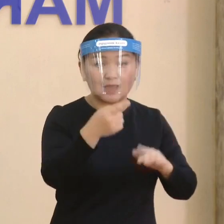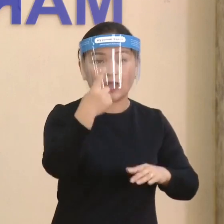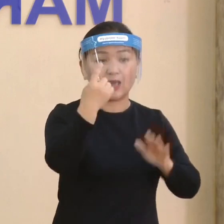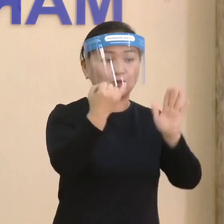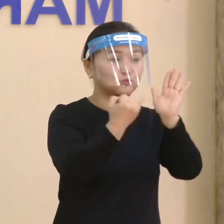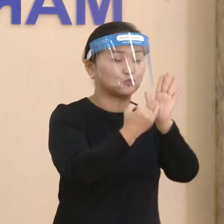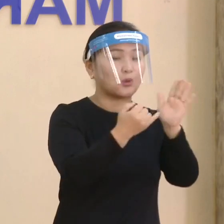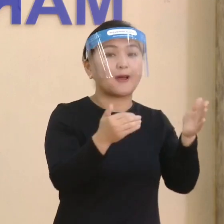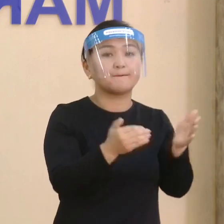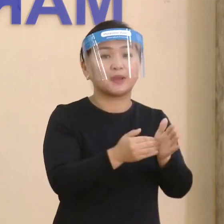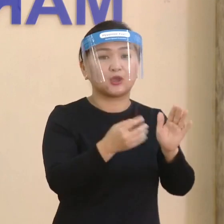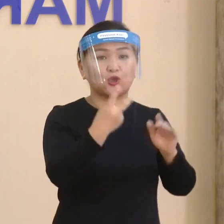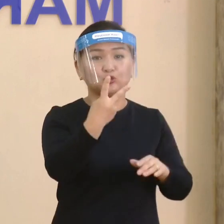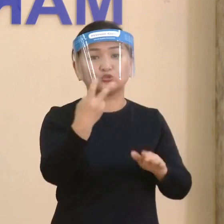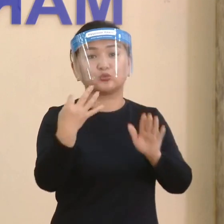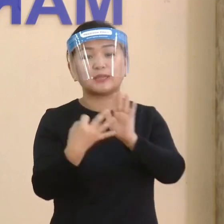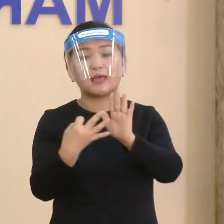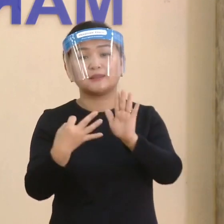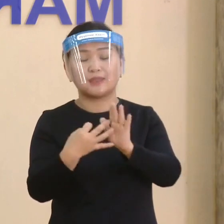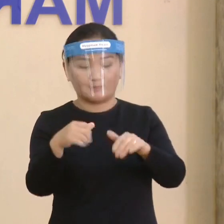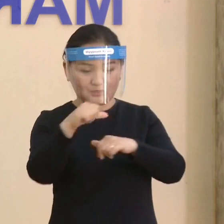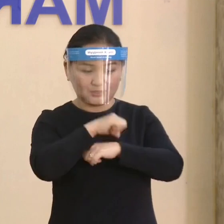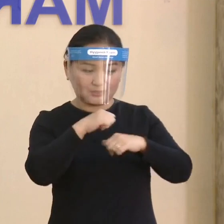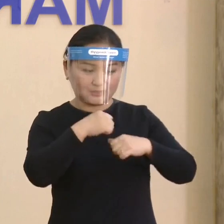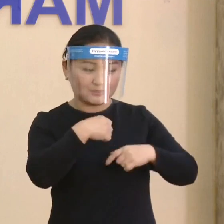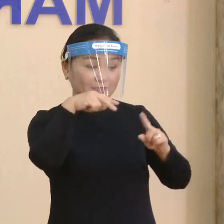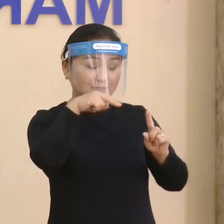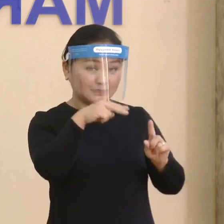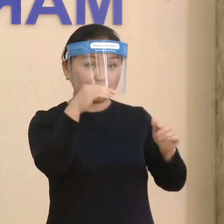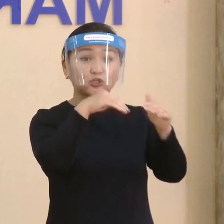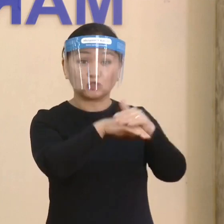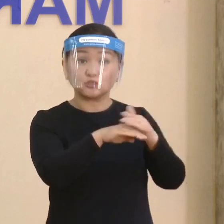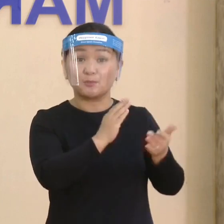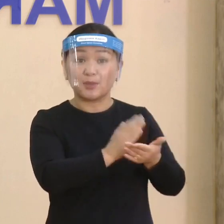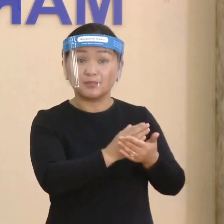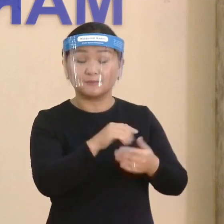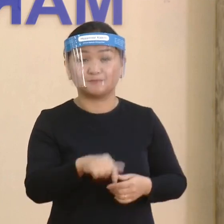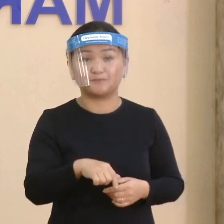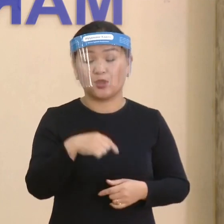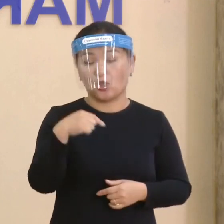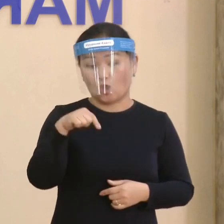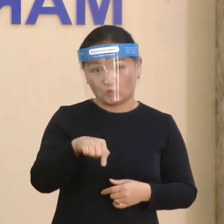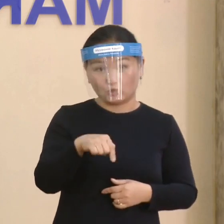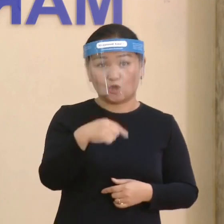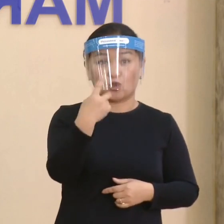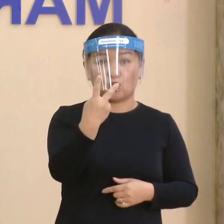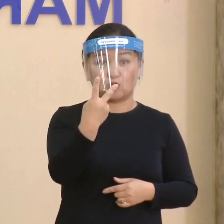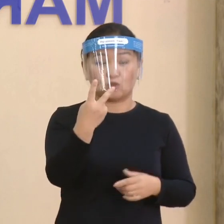16288 иргэн бол энд ажиглан тусгаарлалтанд бол байлаа. За өнөөдөр бол